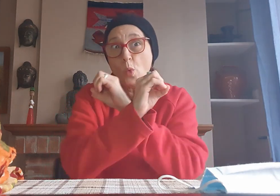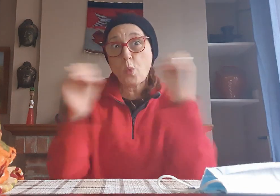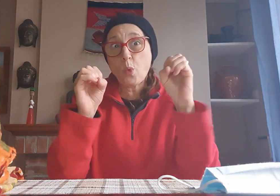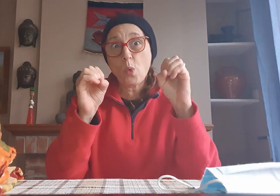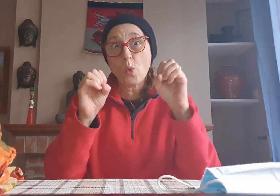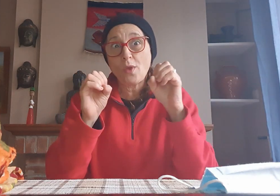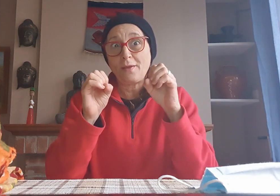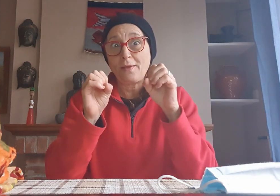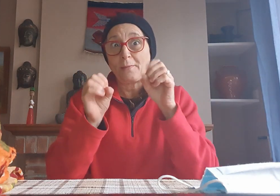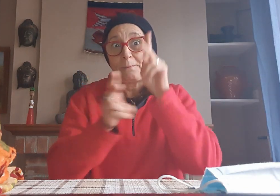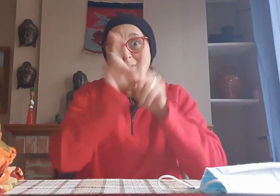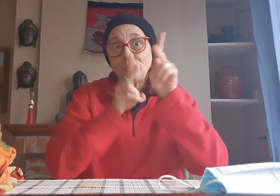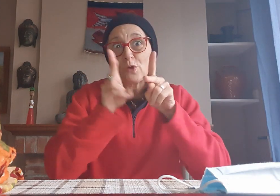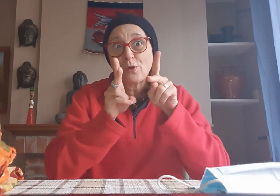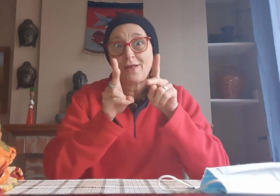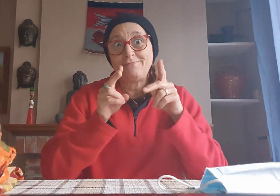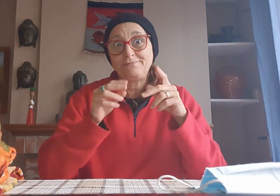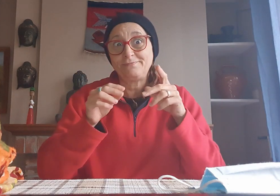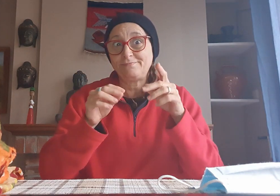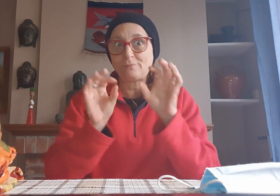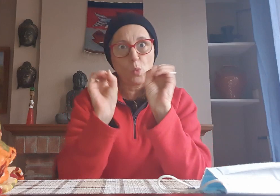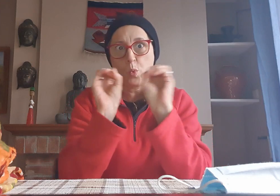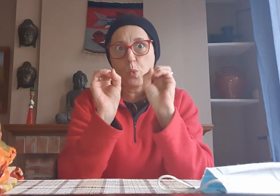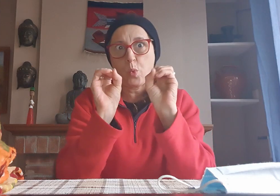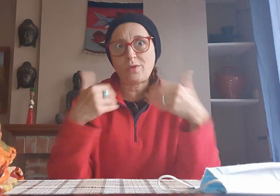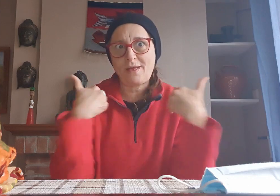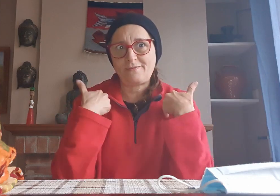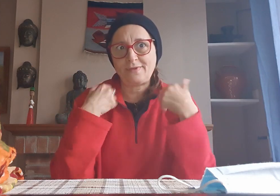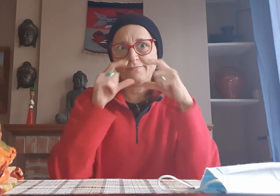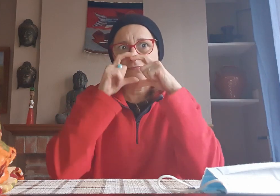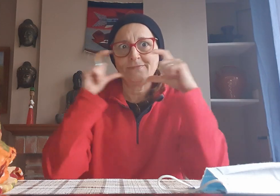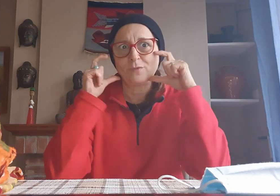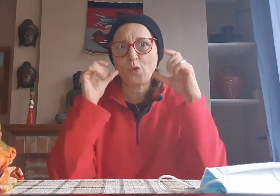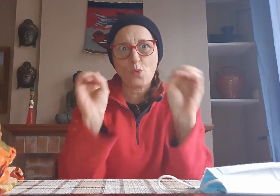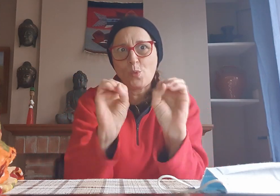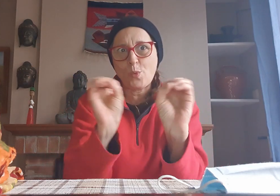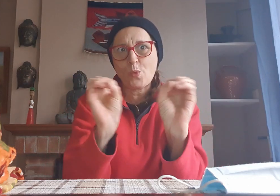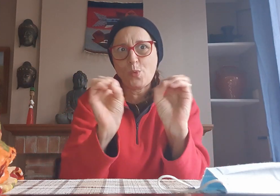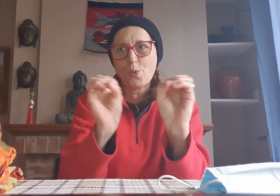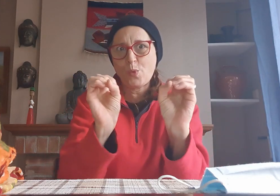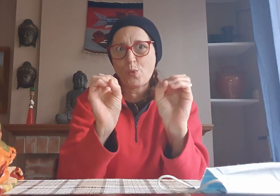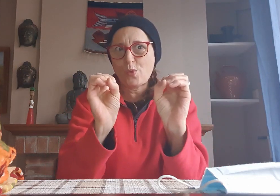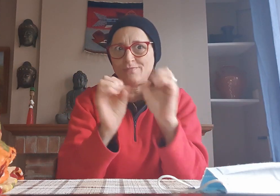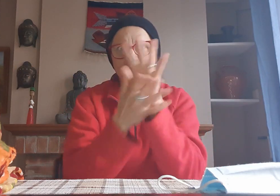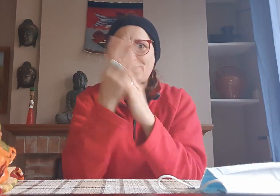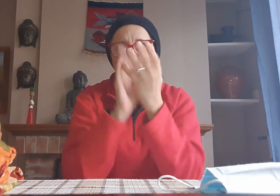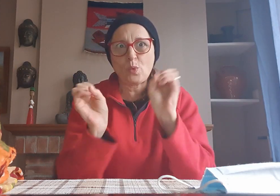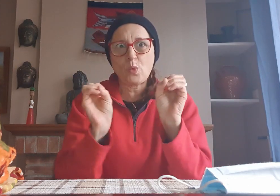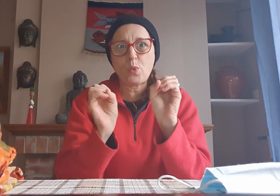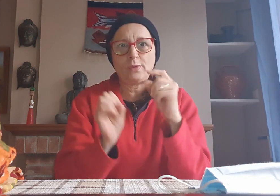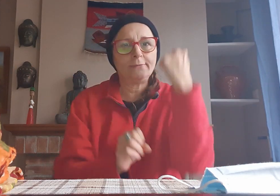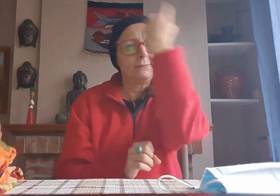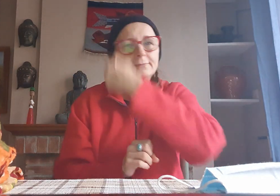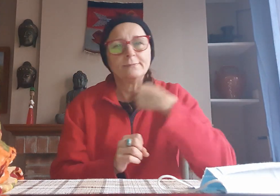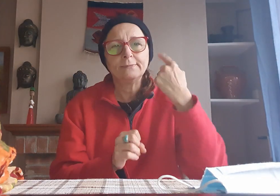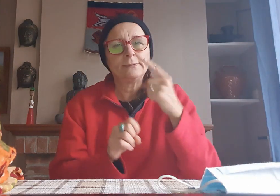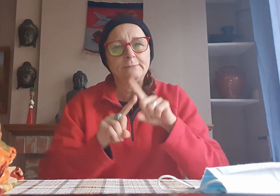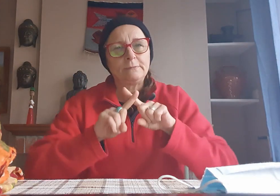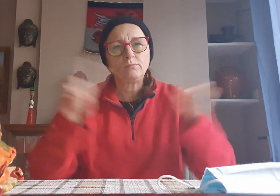¿Esto es? Voy a decirlo sin tapujos. La piel de Resistance. Bien. En serio, cuando pensábamos que no podía ir a mejor, mira lo que nos enseña. No nada mejor.